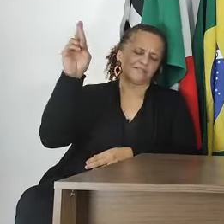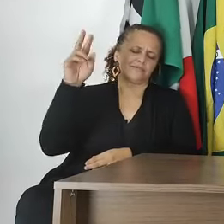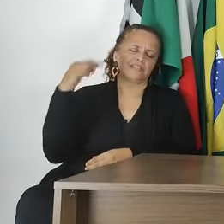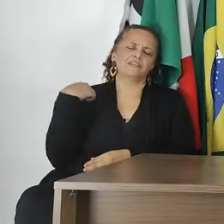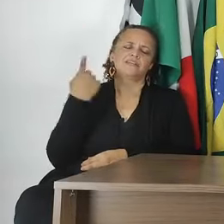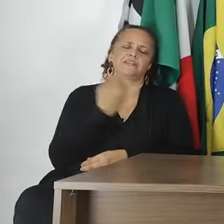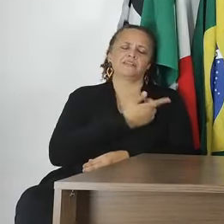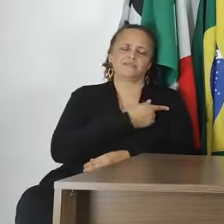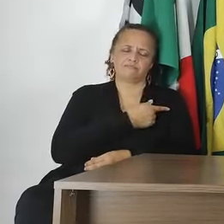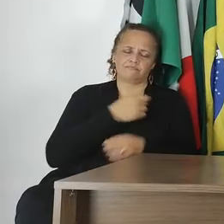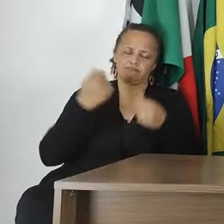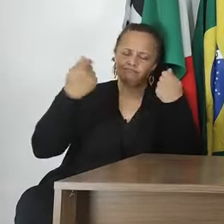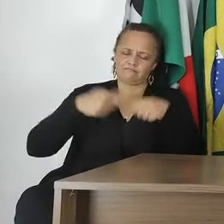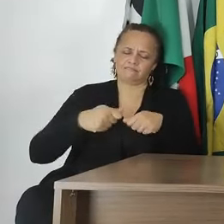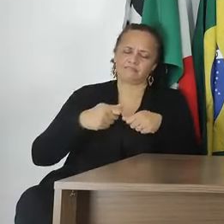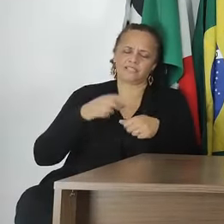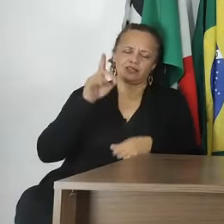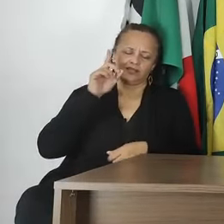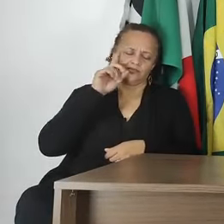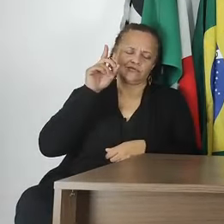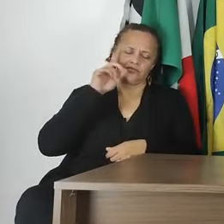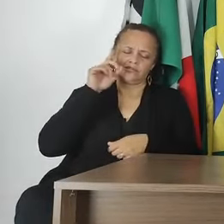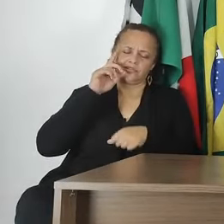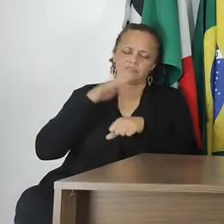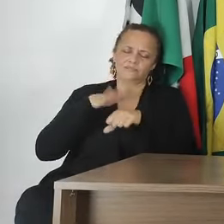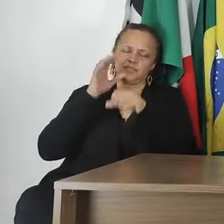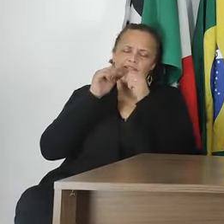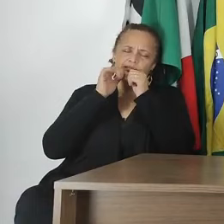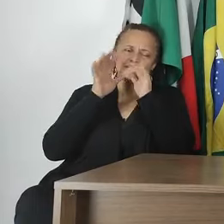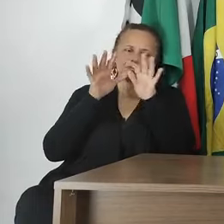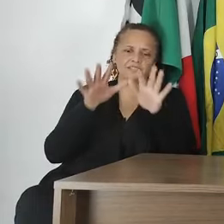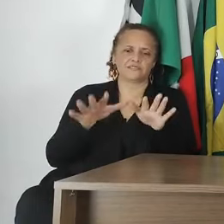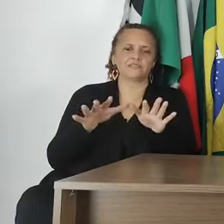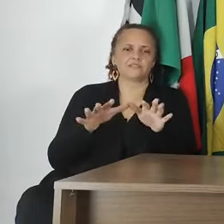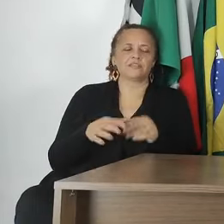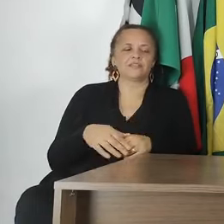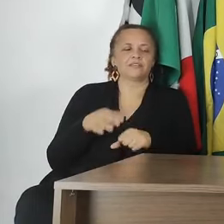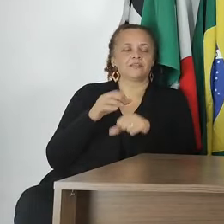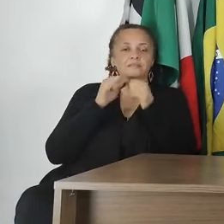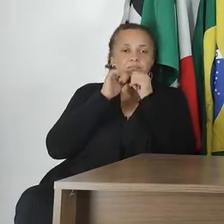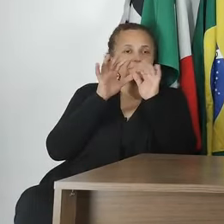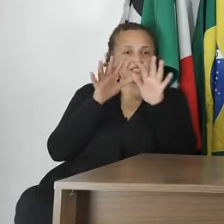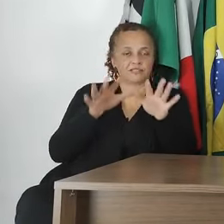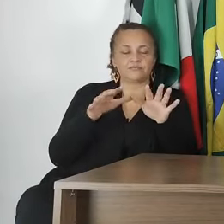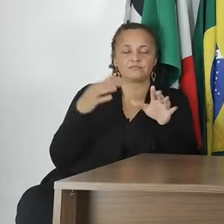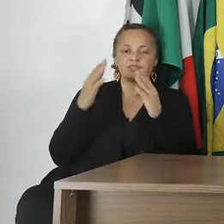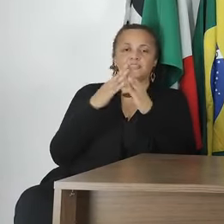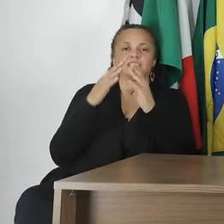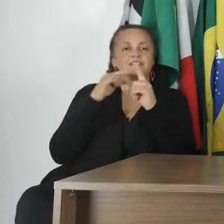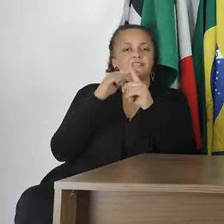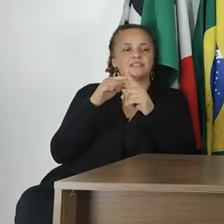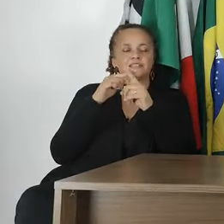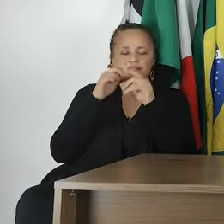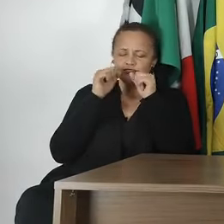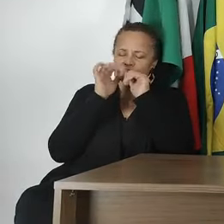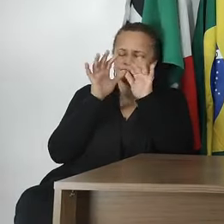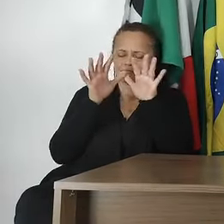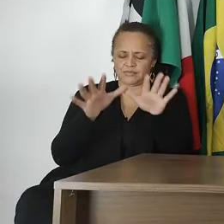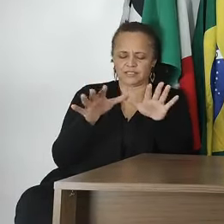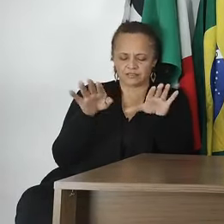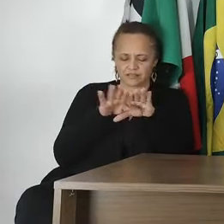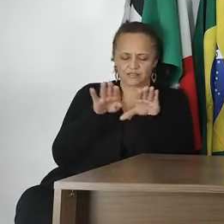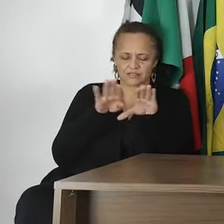capacitar, Senhor, que o Senhor venha cada vez mais abençoar essa obra social, abençoar a nossa igreja, Senhor, abençoar